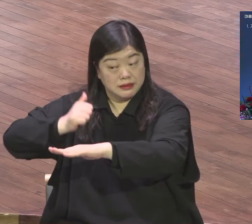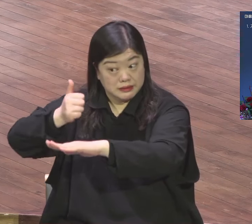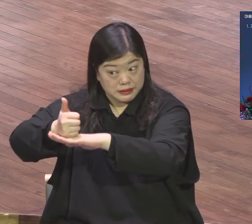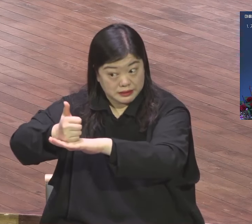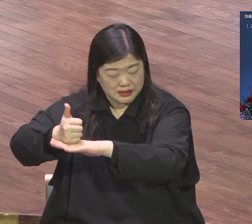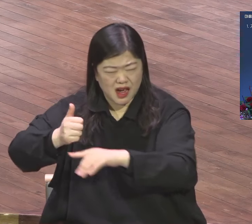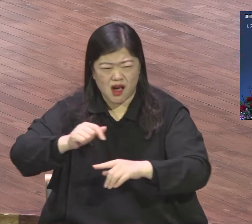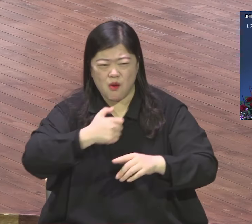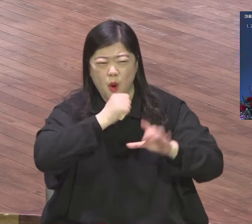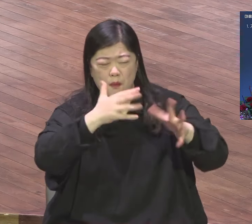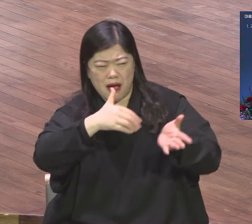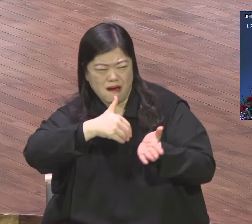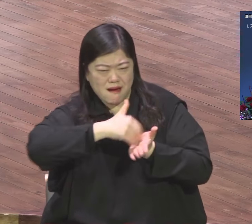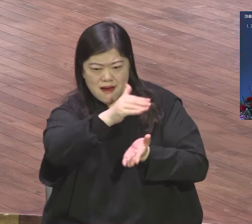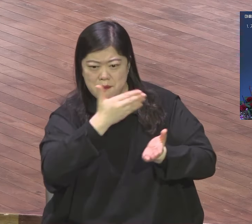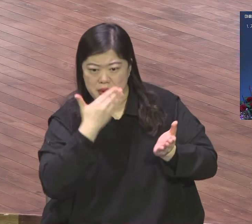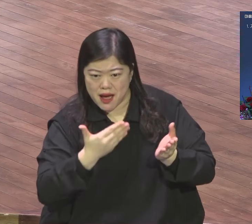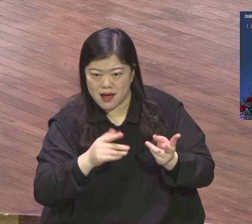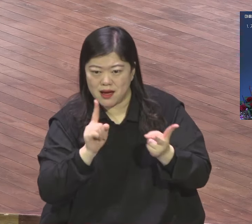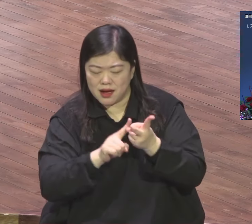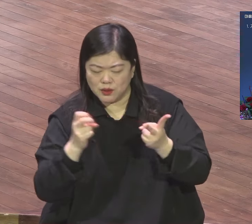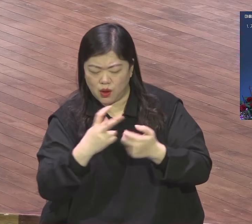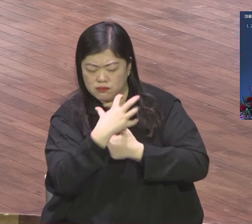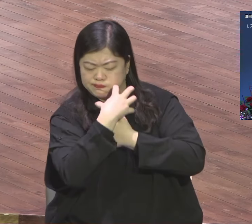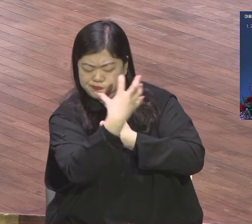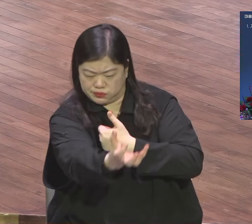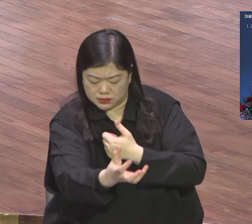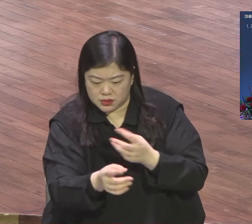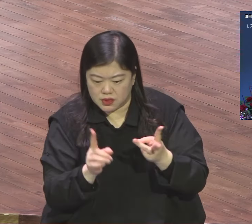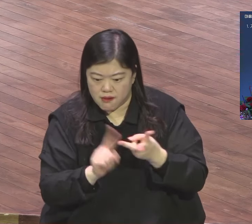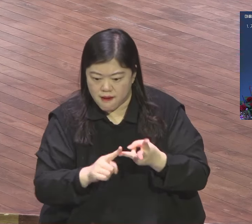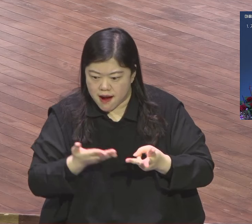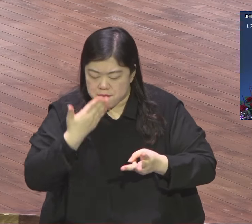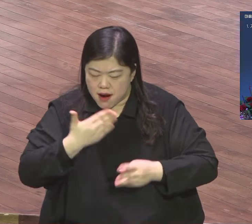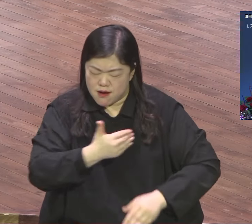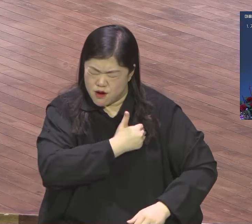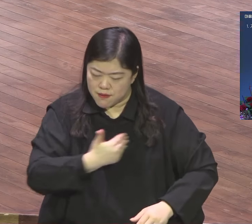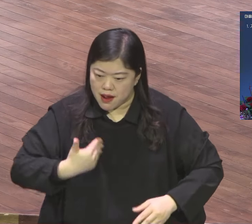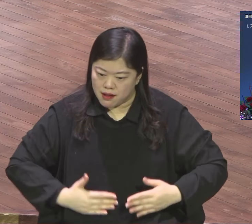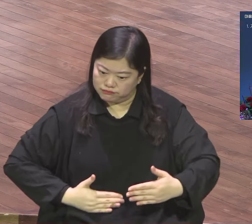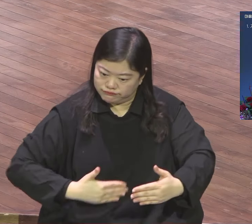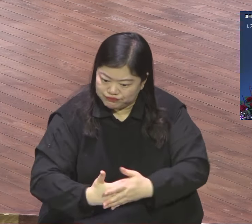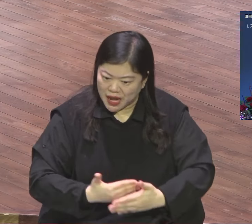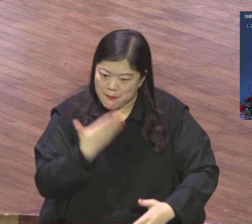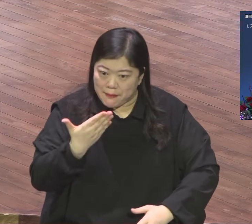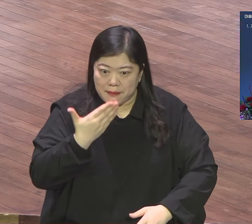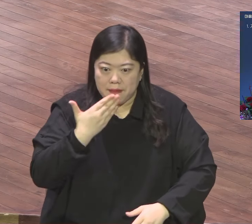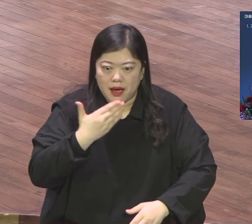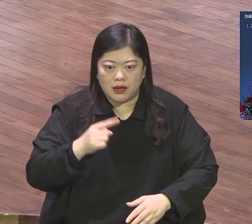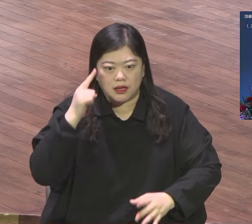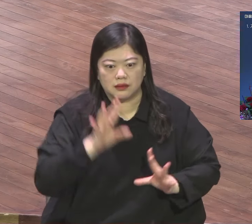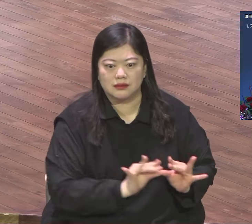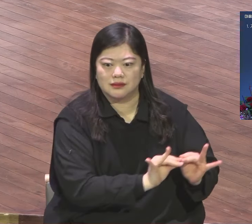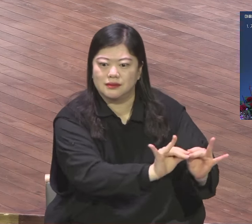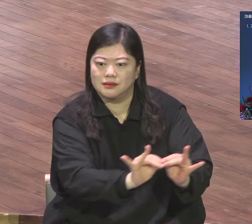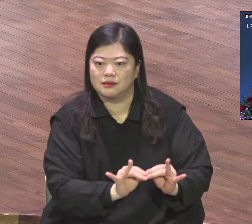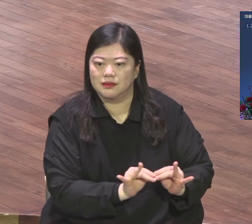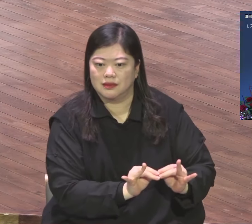하면 우리가 모든 로마에 해방되고 먹을 것, 입을 것 다 해결해 주지 않겠느냐?